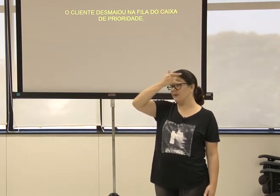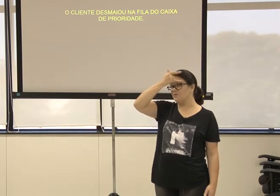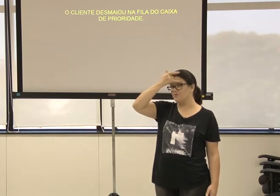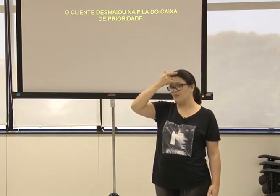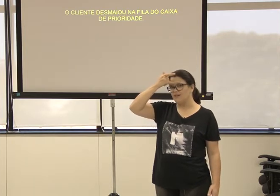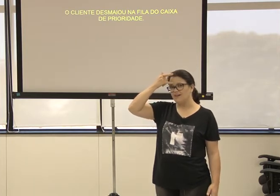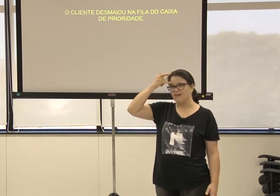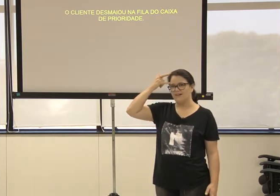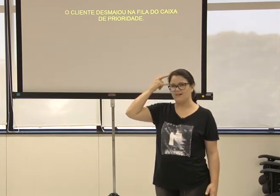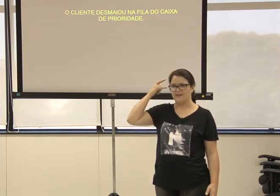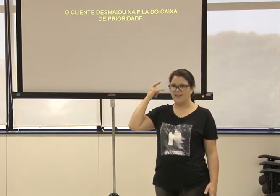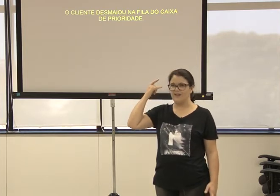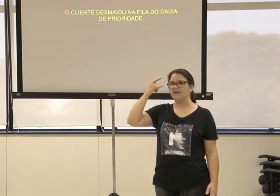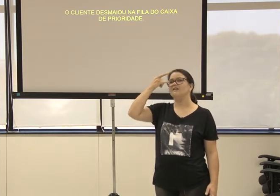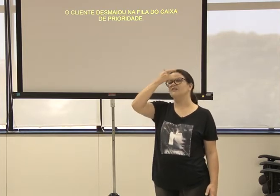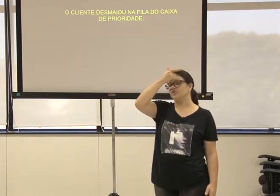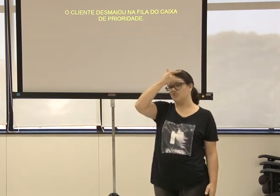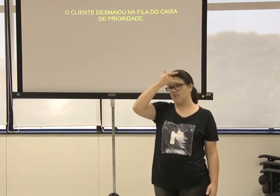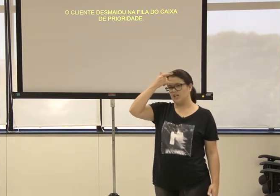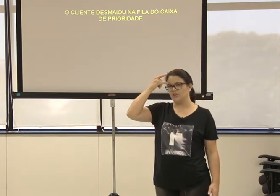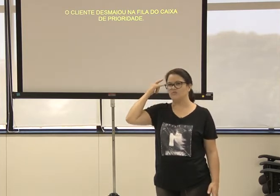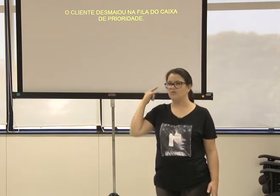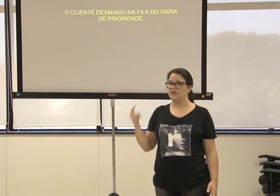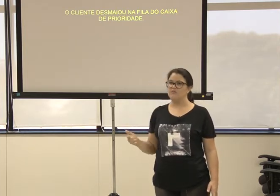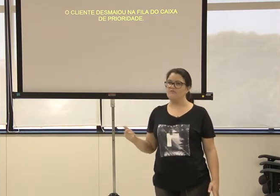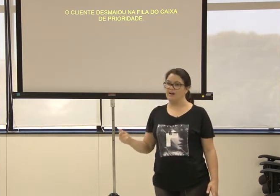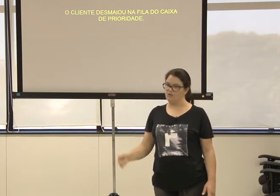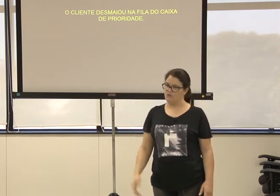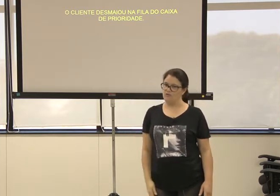penso em dinheiro, valor.